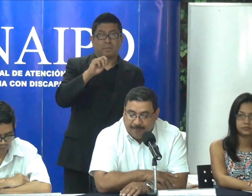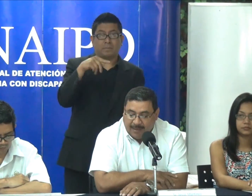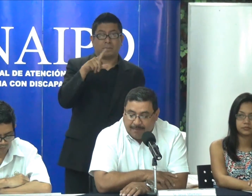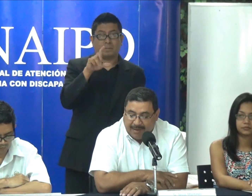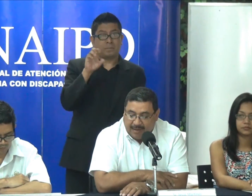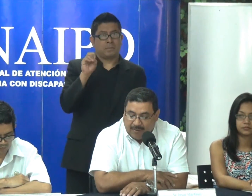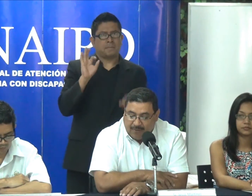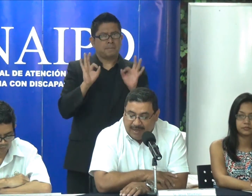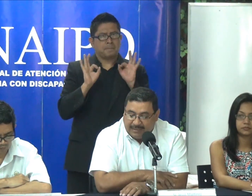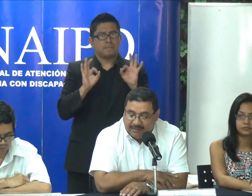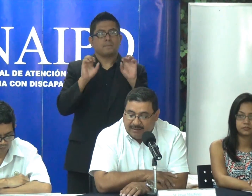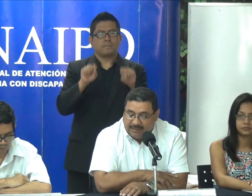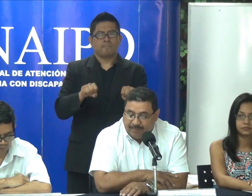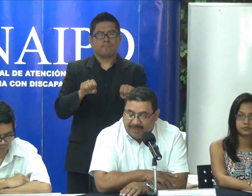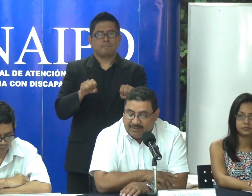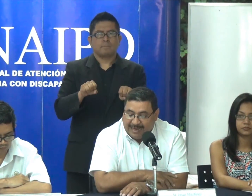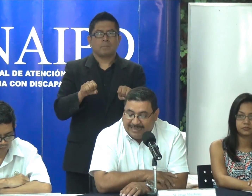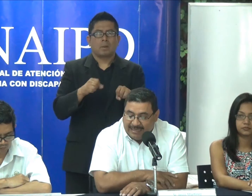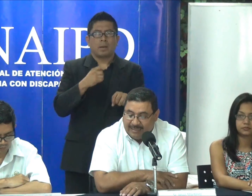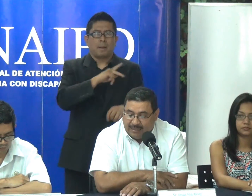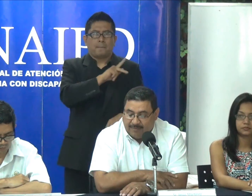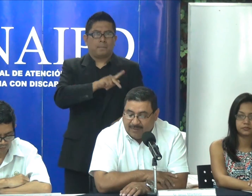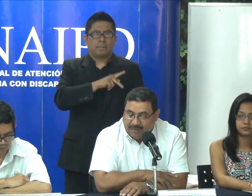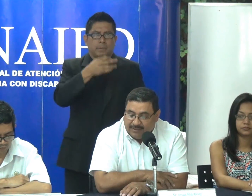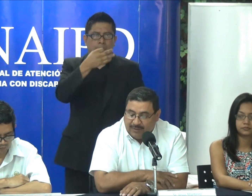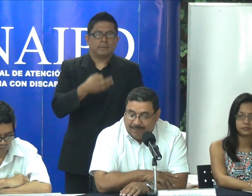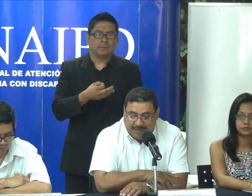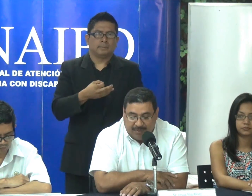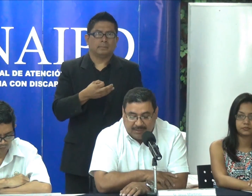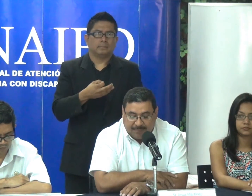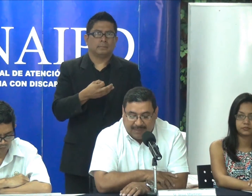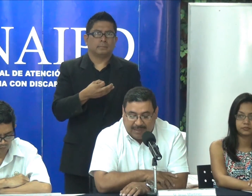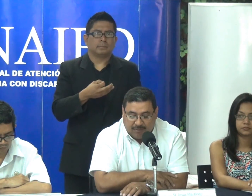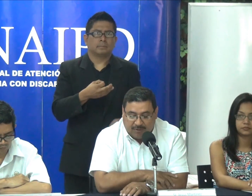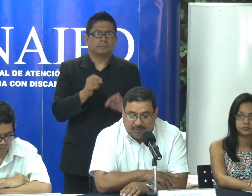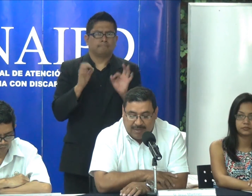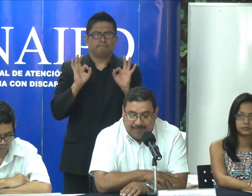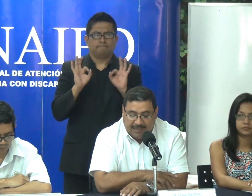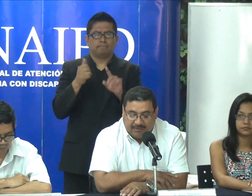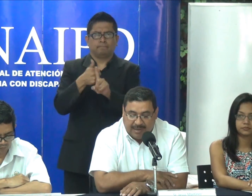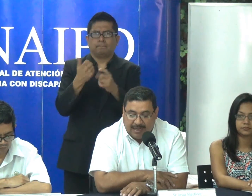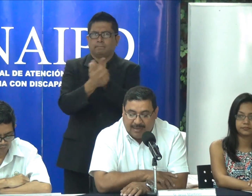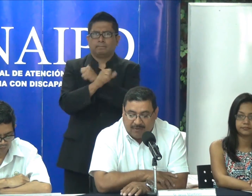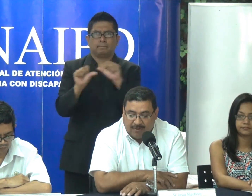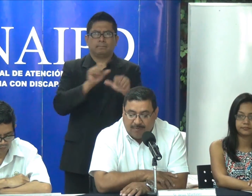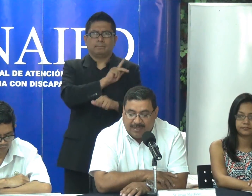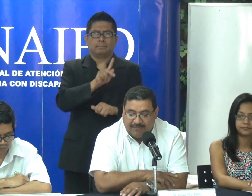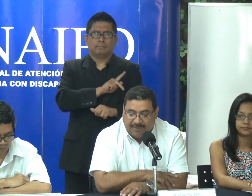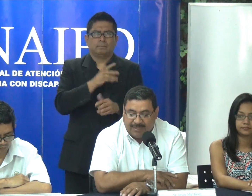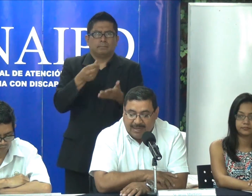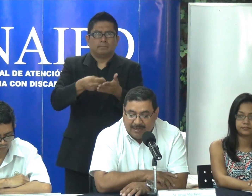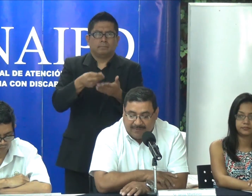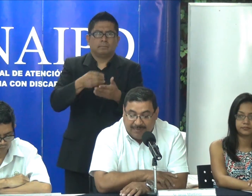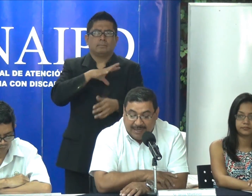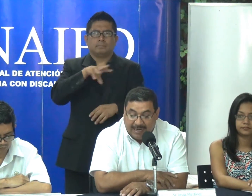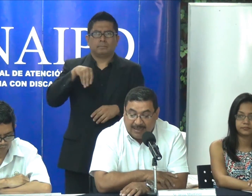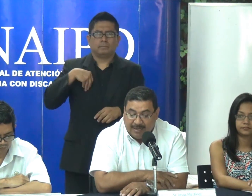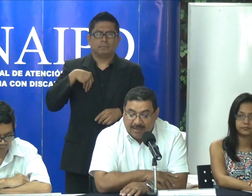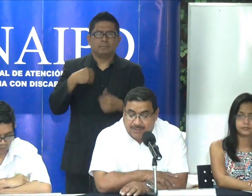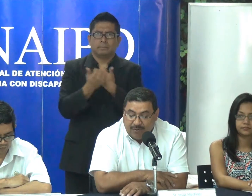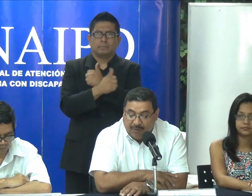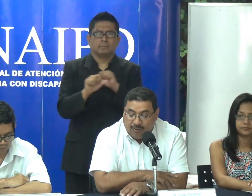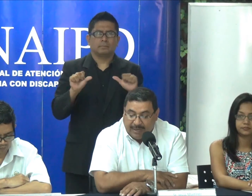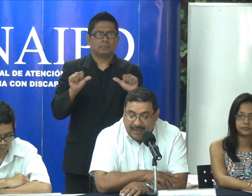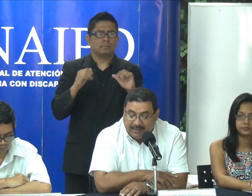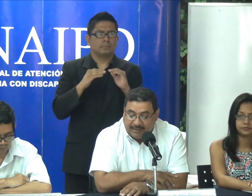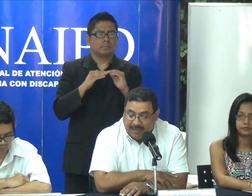idóneo para una existencia personal digna. Es una premisa para la autonomía personal, económica, familiar